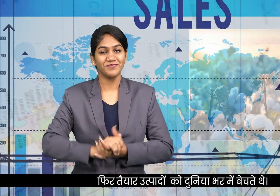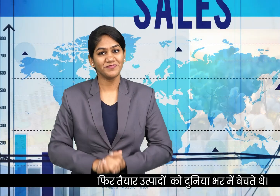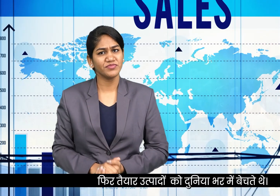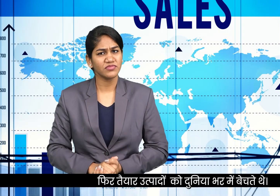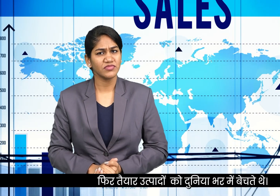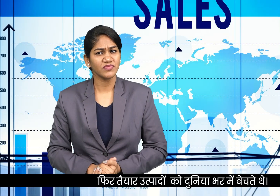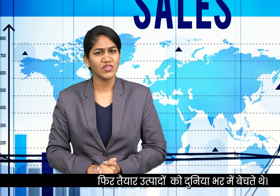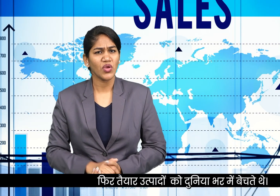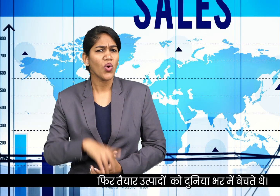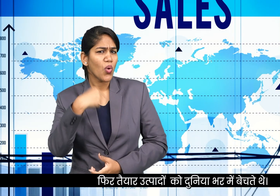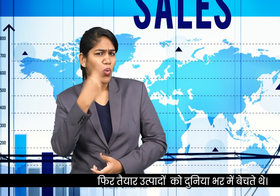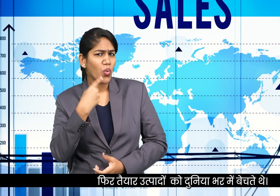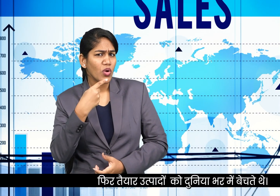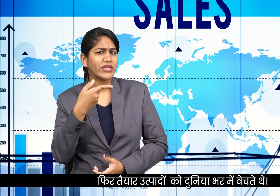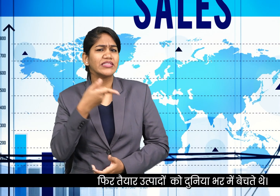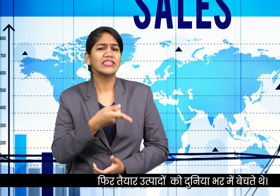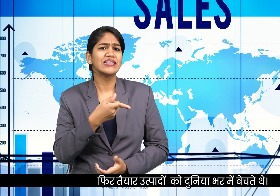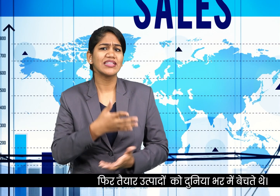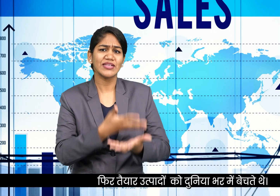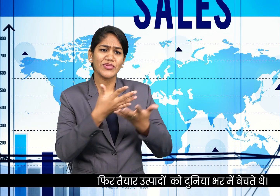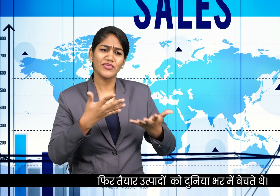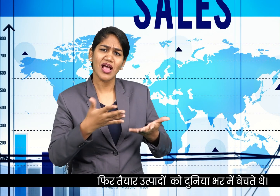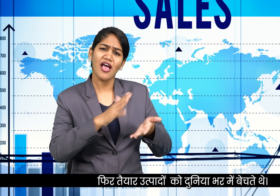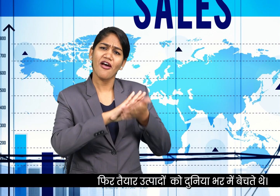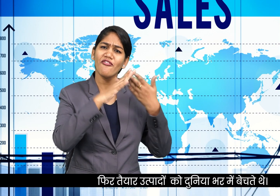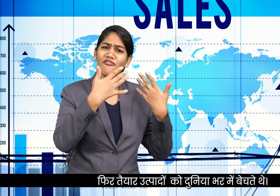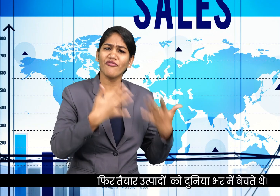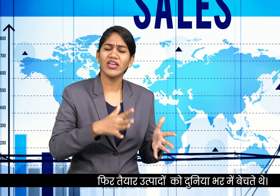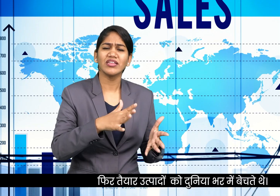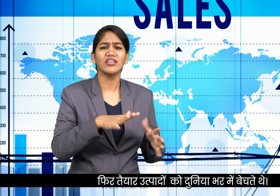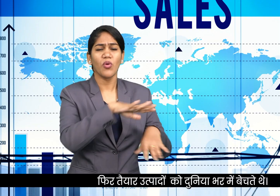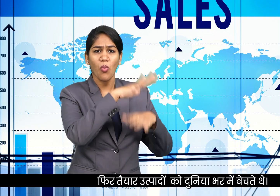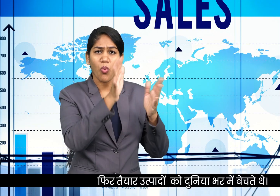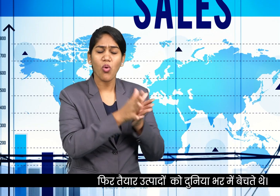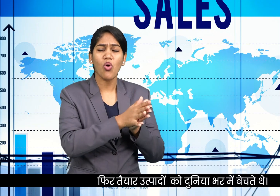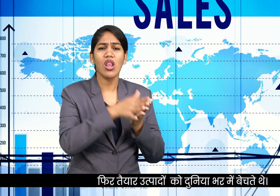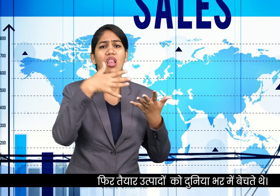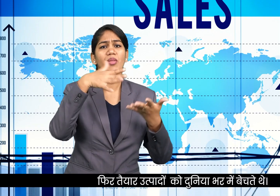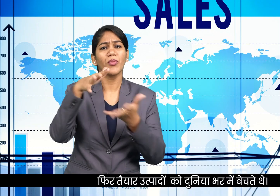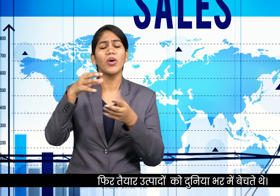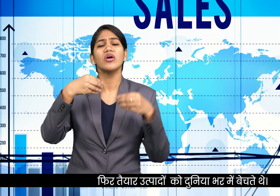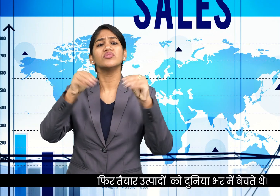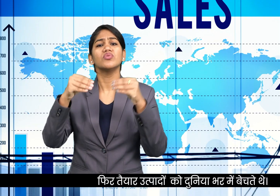फिर तैयार उत्पादों को दुनिया भर में बेचते थे।